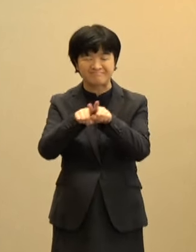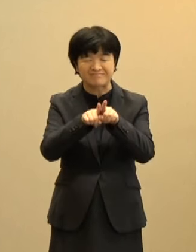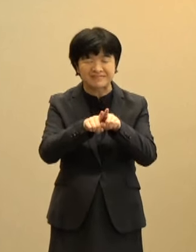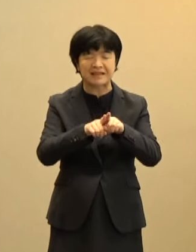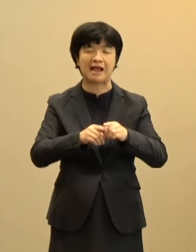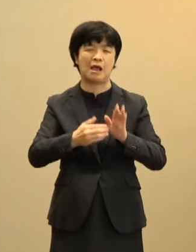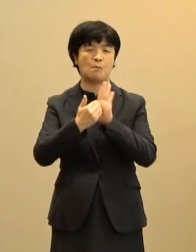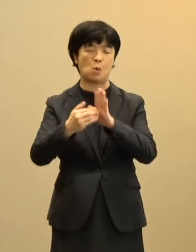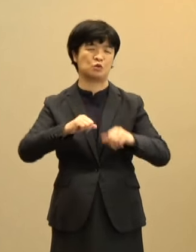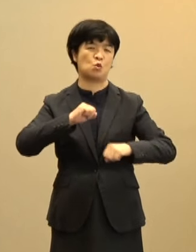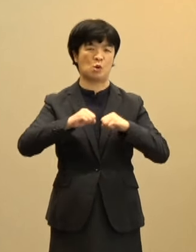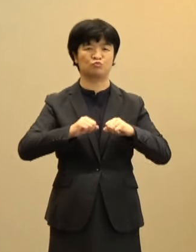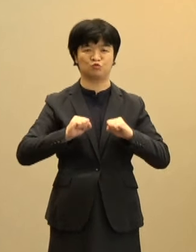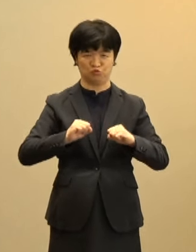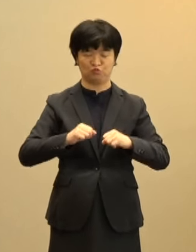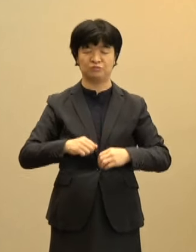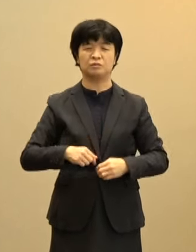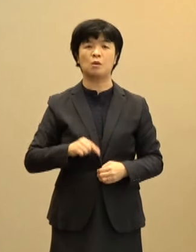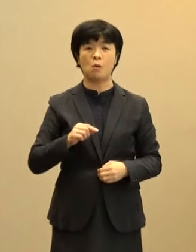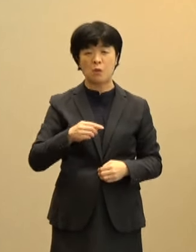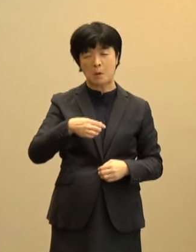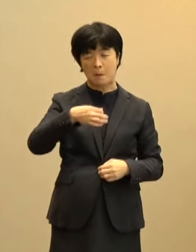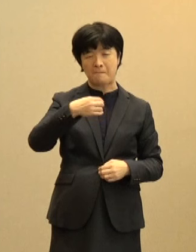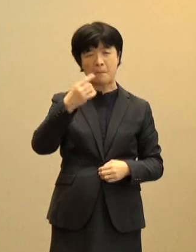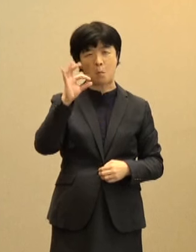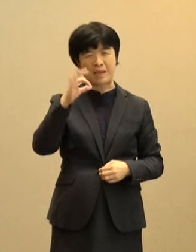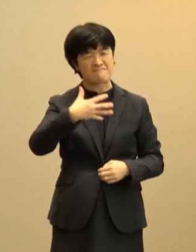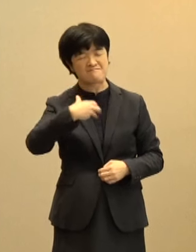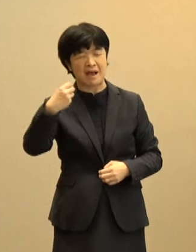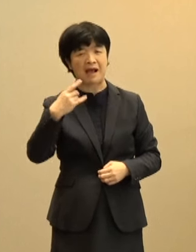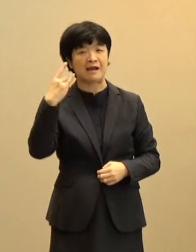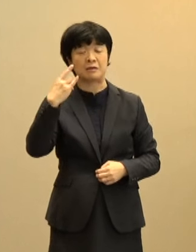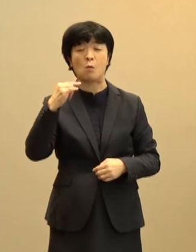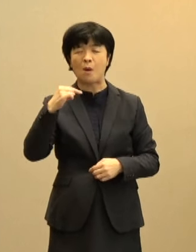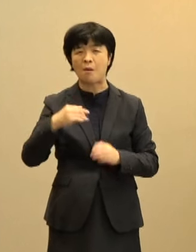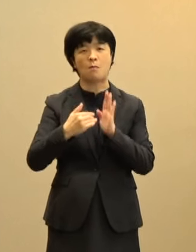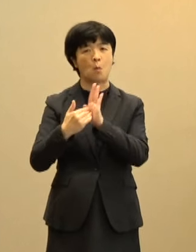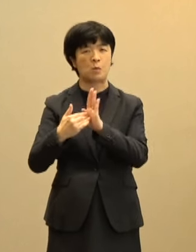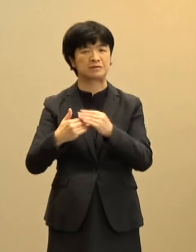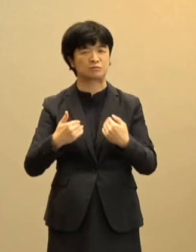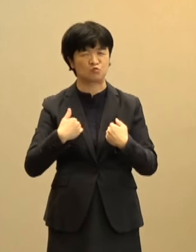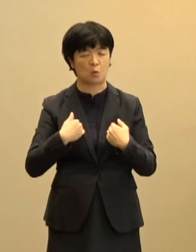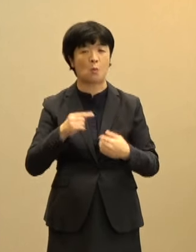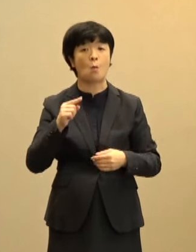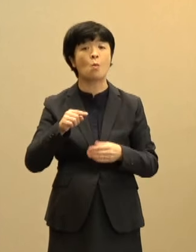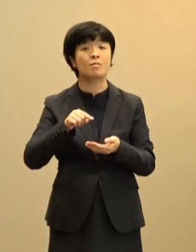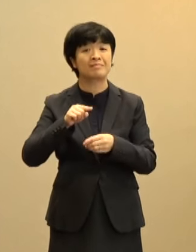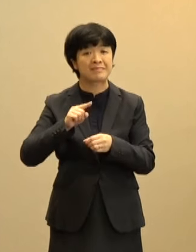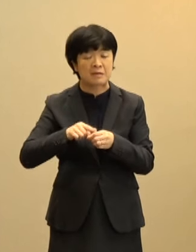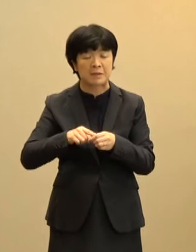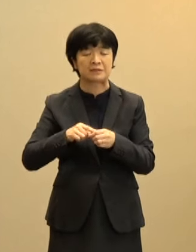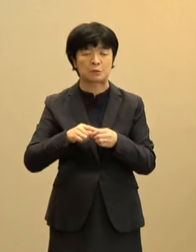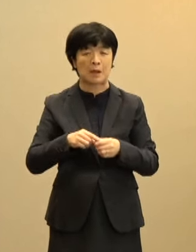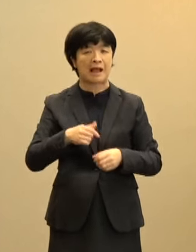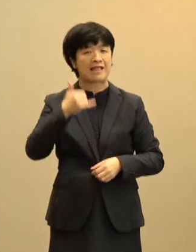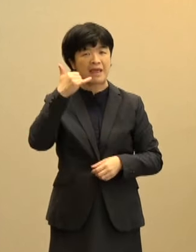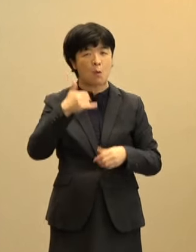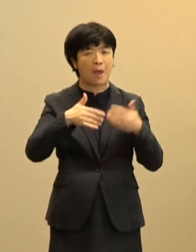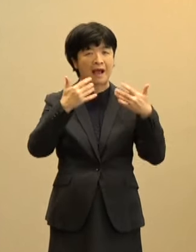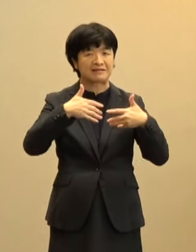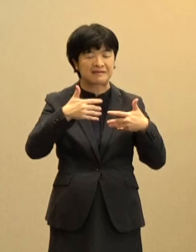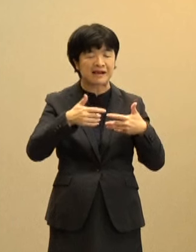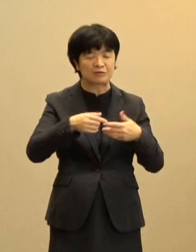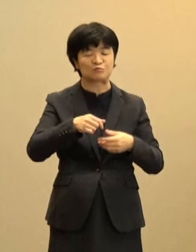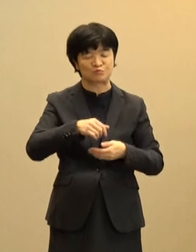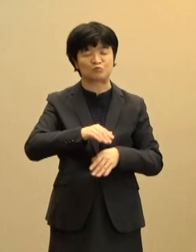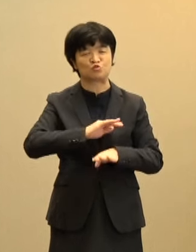ります。これらの被害、詐欺の被害に遭わないためには、電話機の機能を有効活用することや、家族